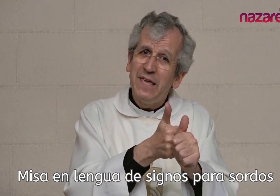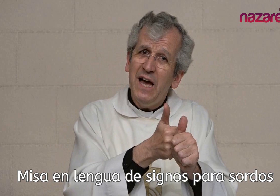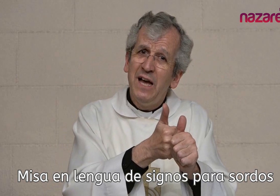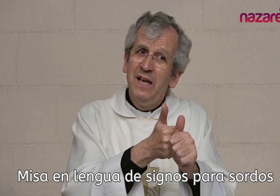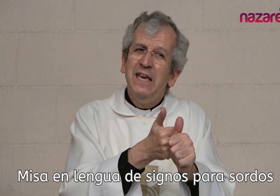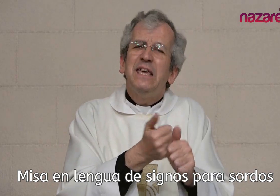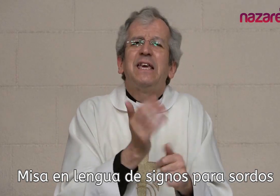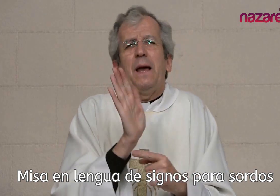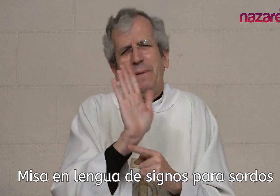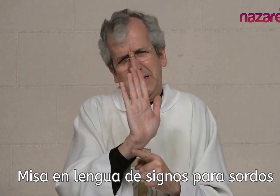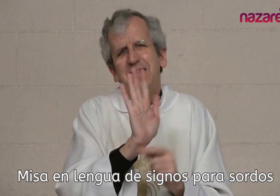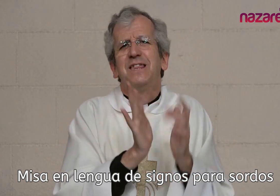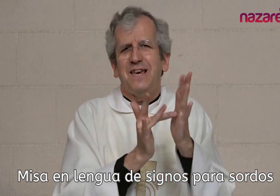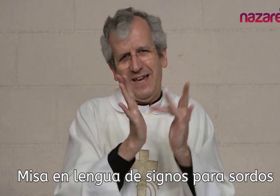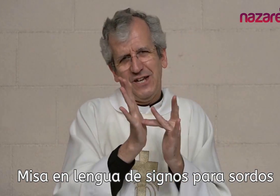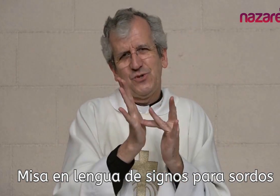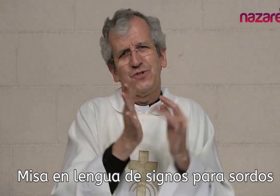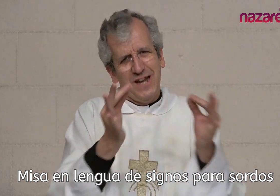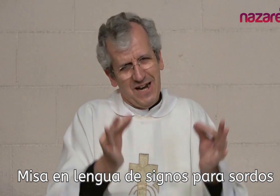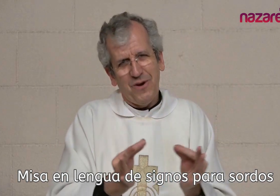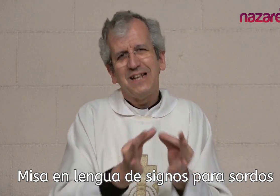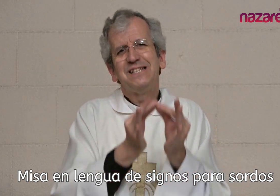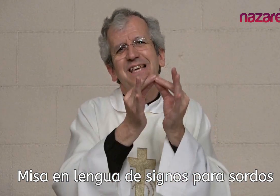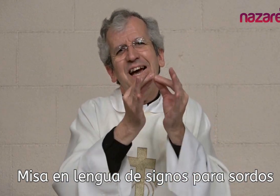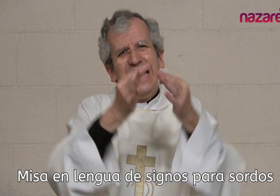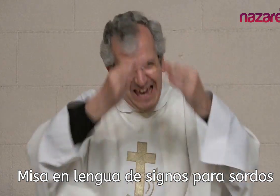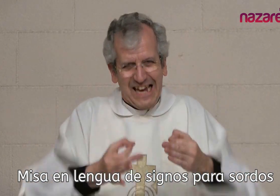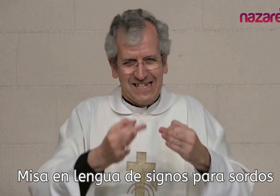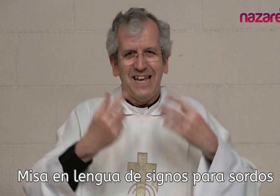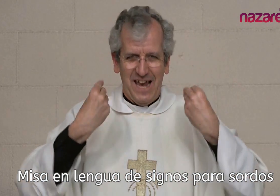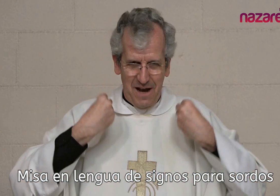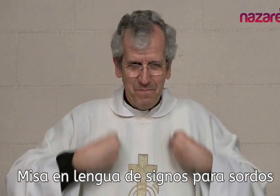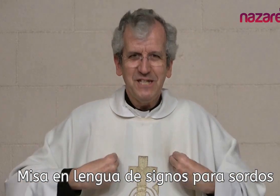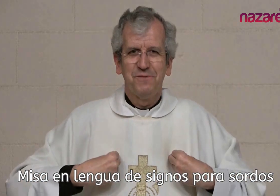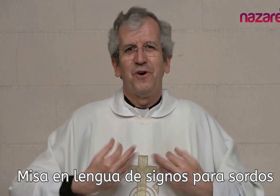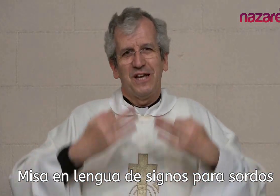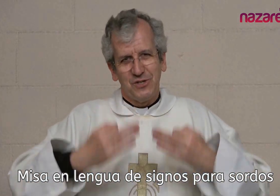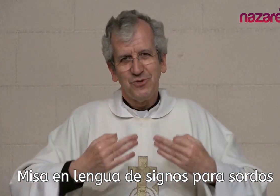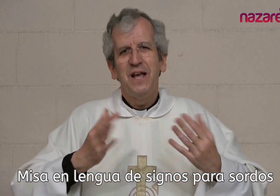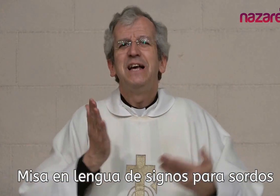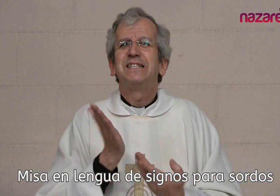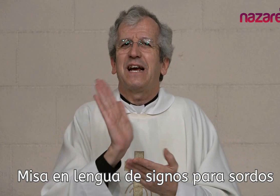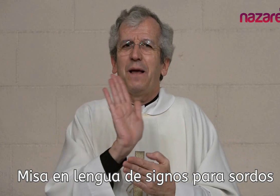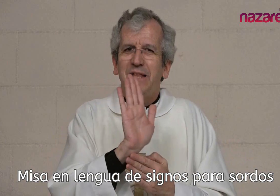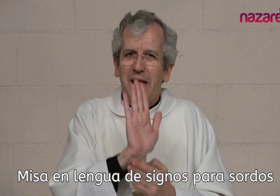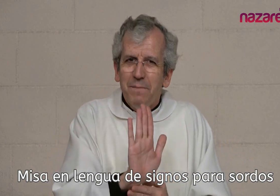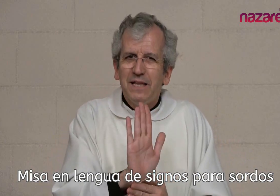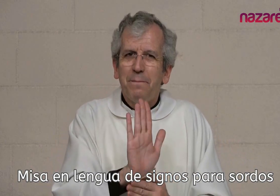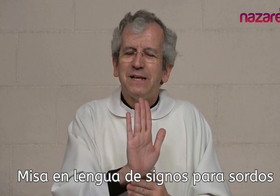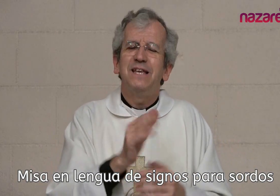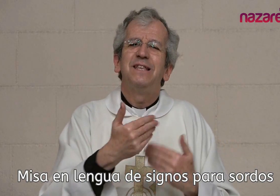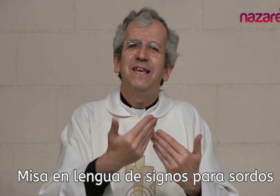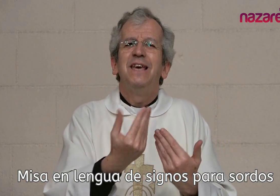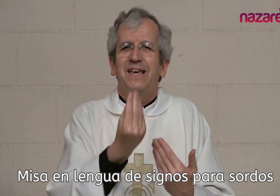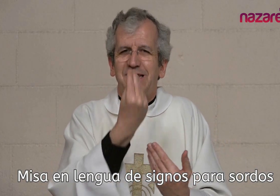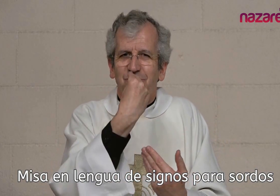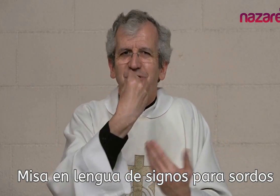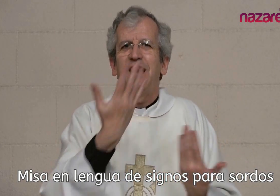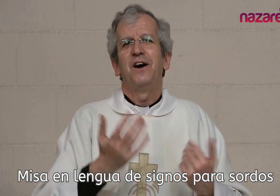acompaña y que la presencia de Jesús en la Eucaristía es el mismo Jesús sacramentalmente presente que se nos da